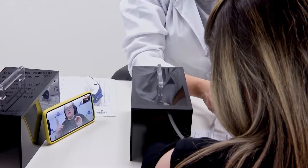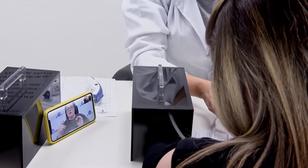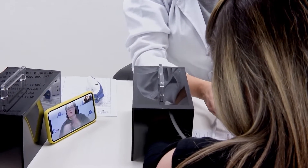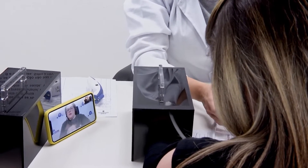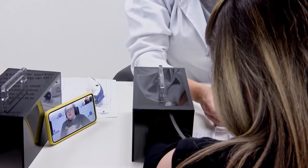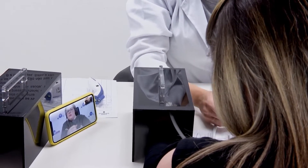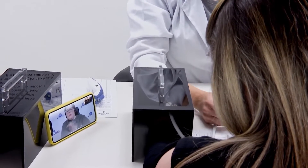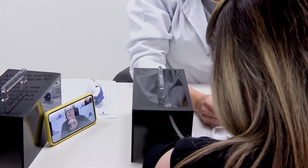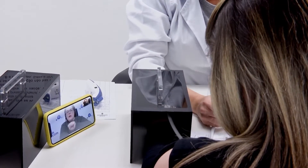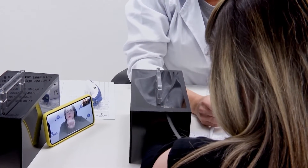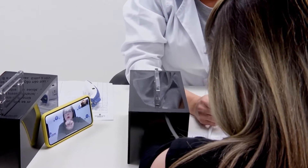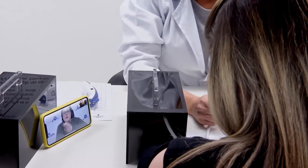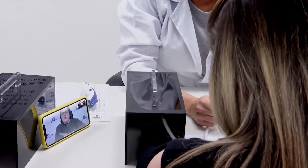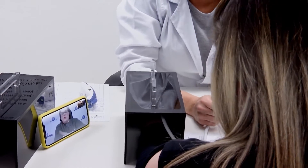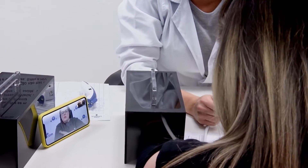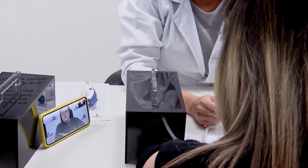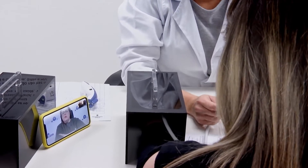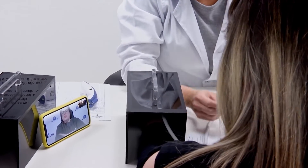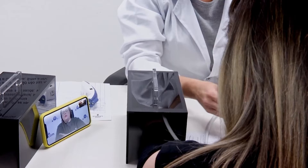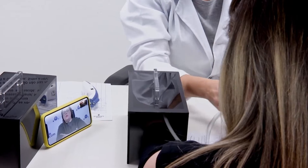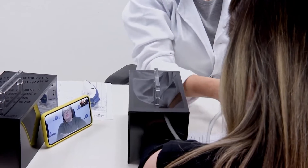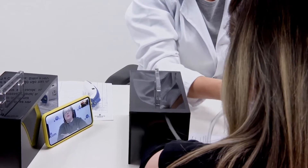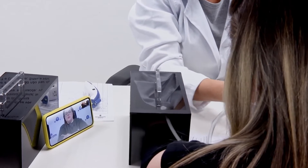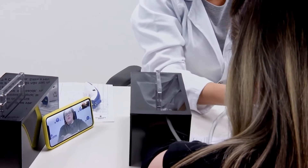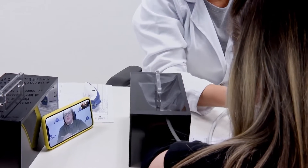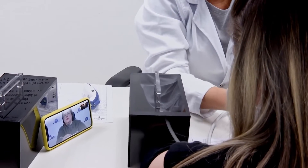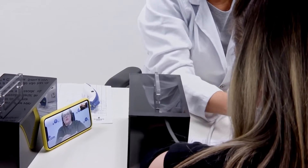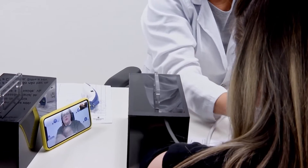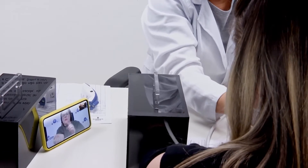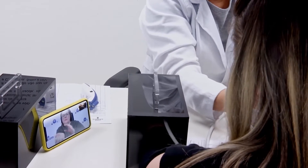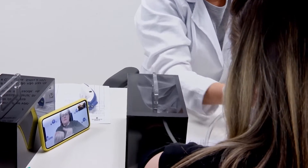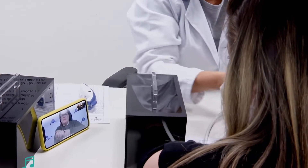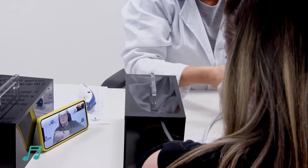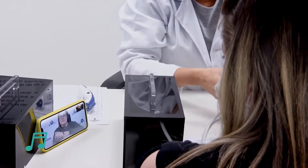vitais. Pressão e pulso.